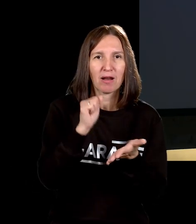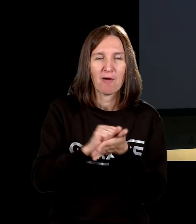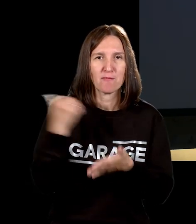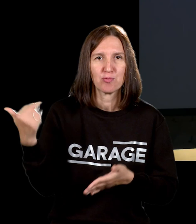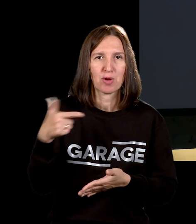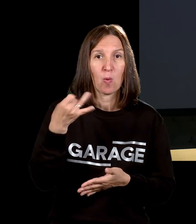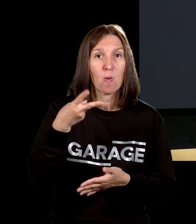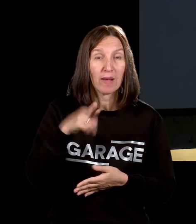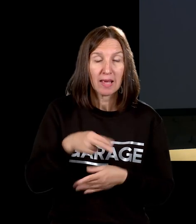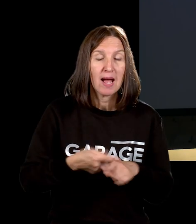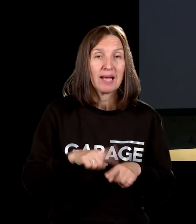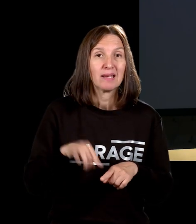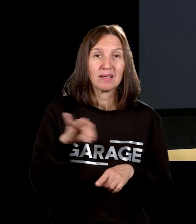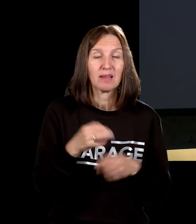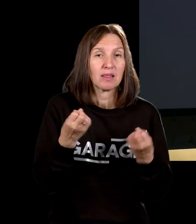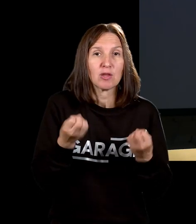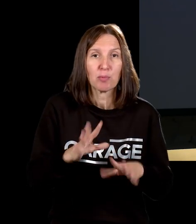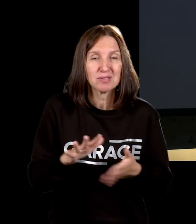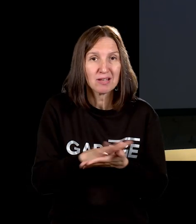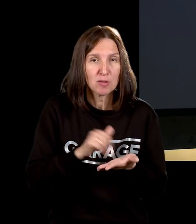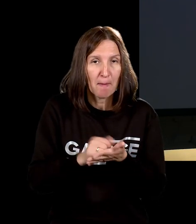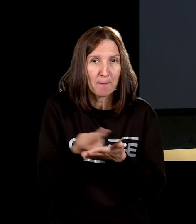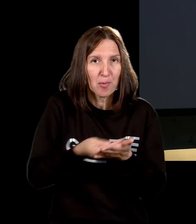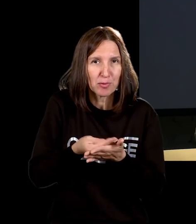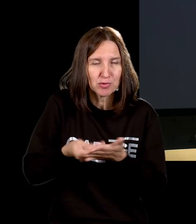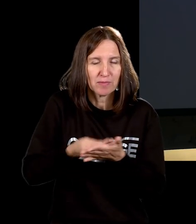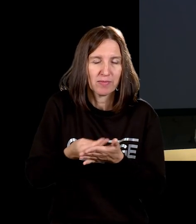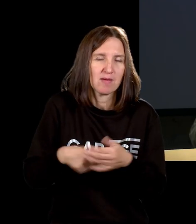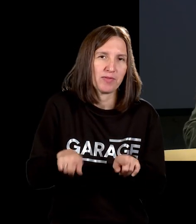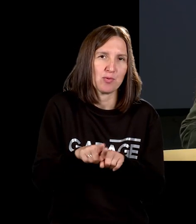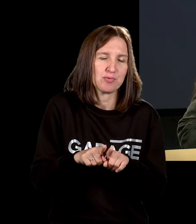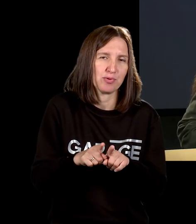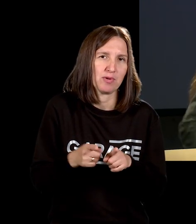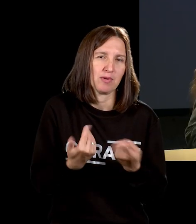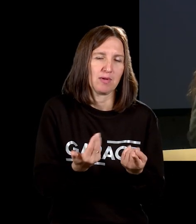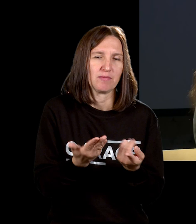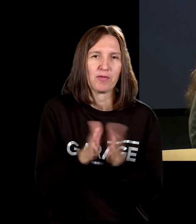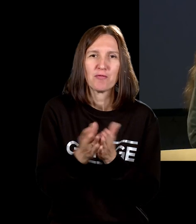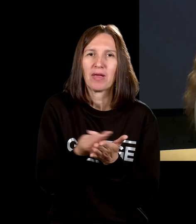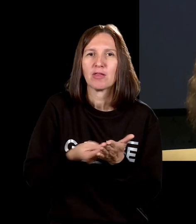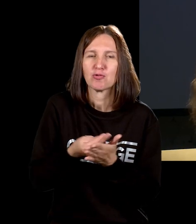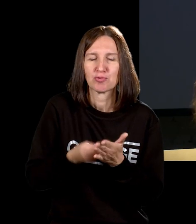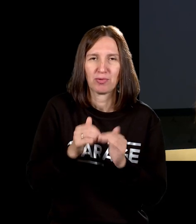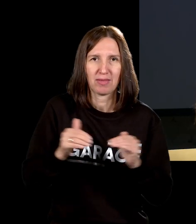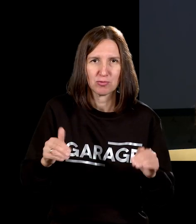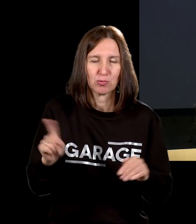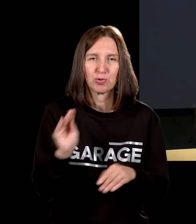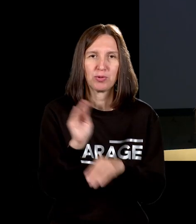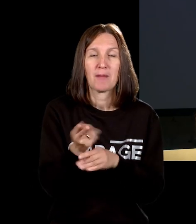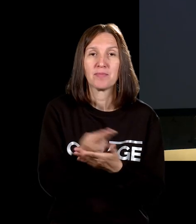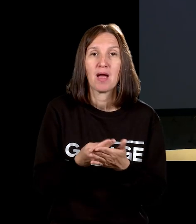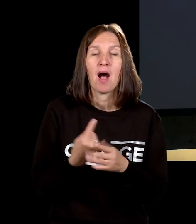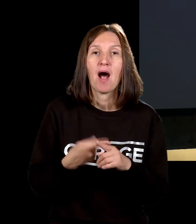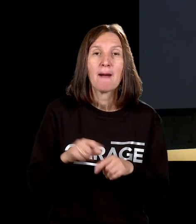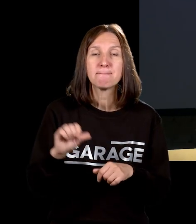просто испорченные гравюры, это не просто превращенные в книжку гравюры Гоя, на которых дорисовали что-то. Причем надо